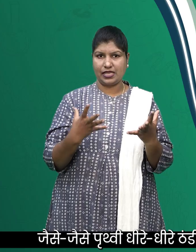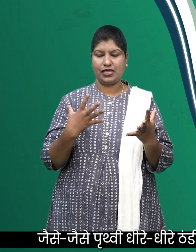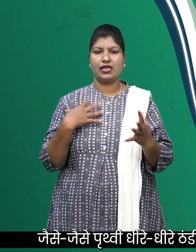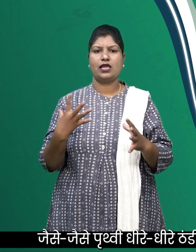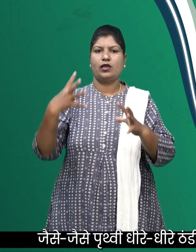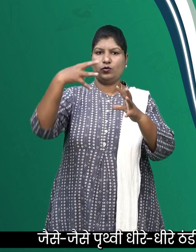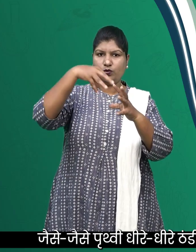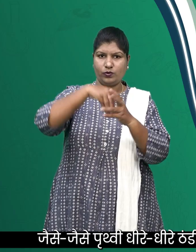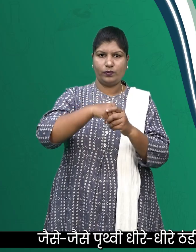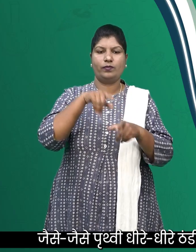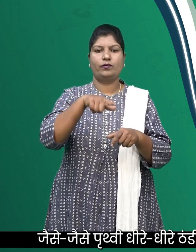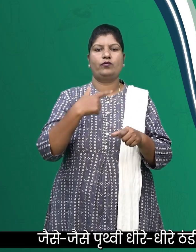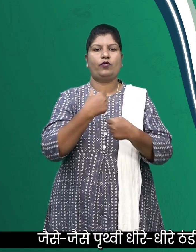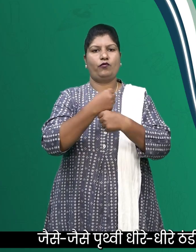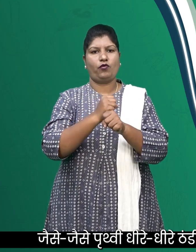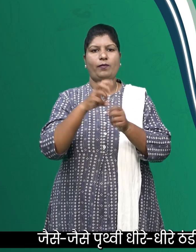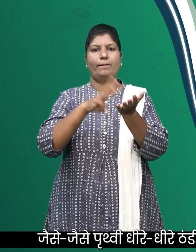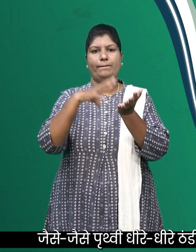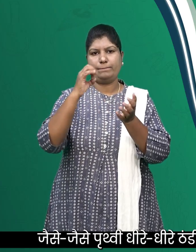लगे।